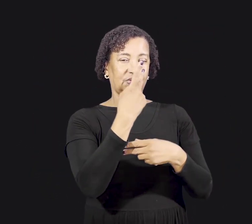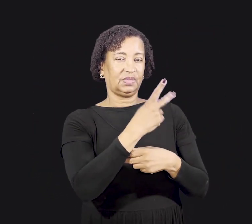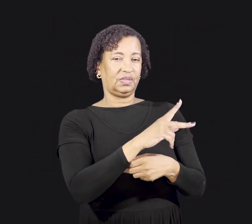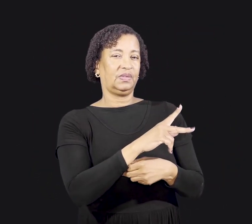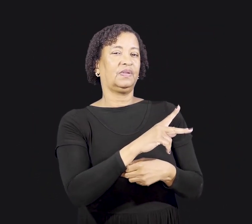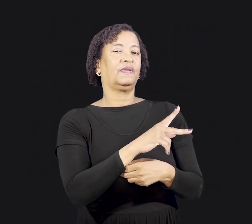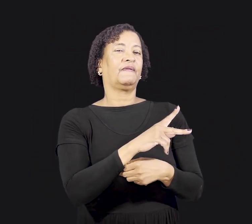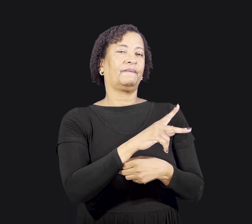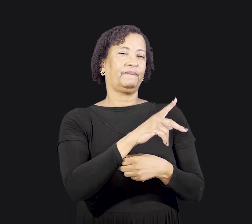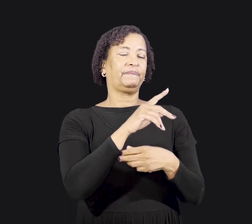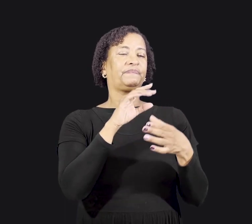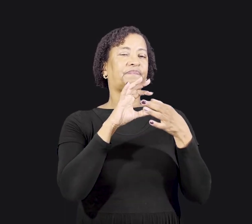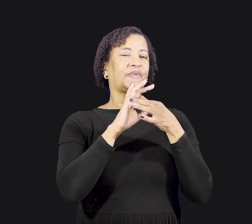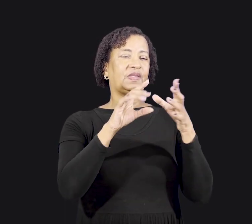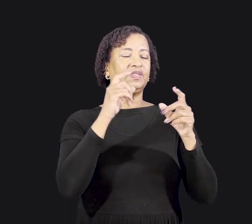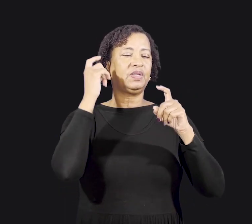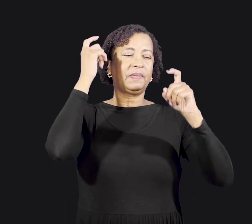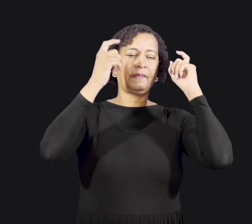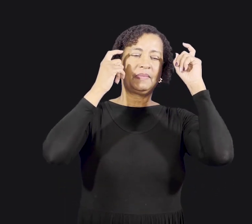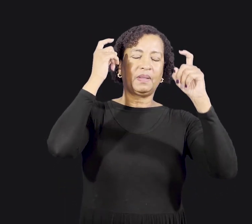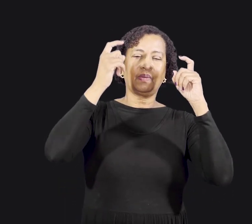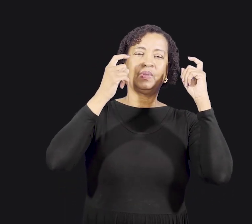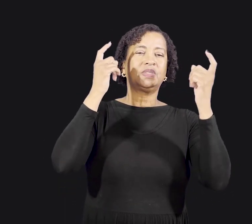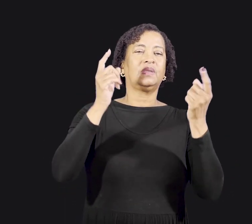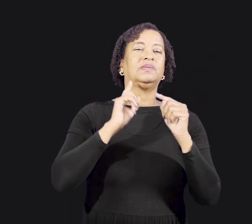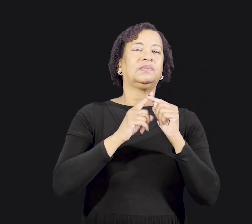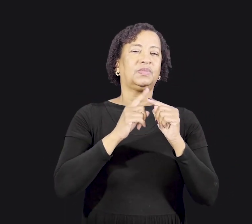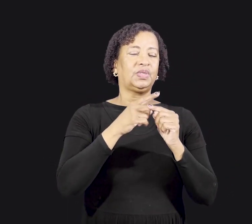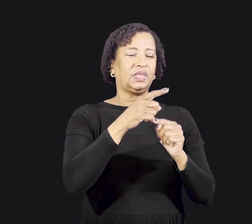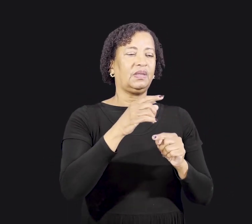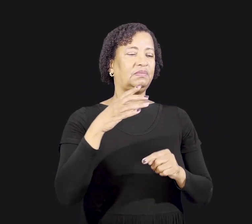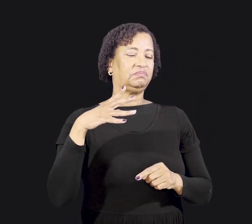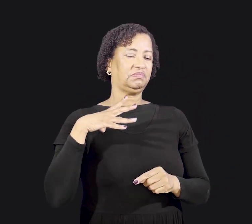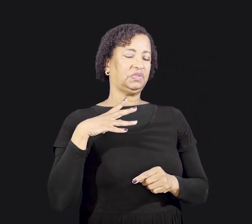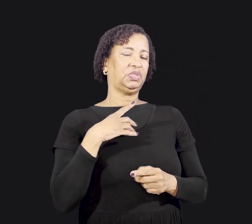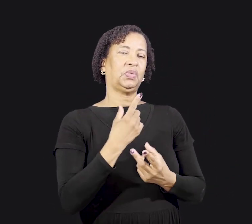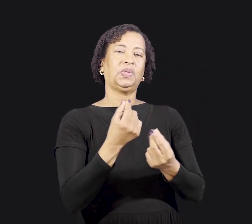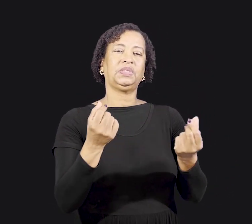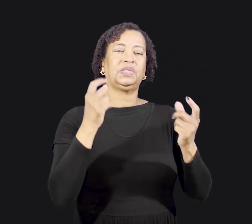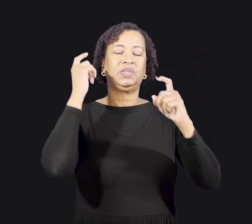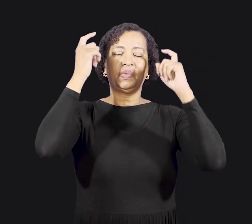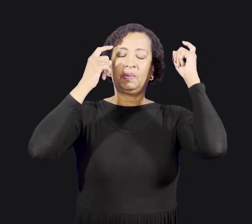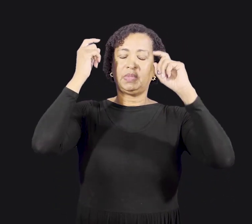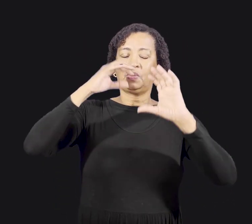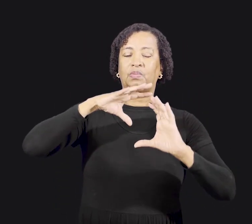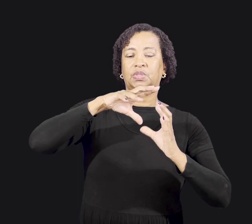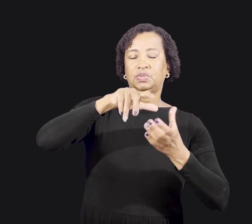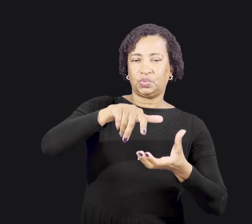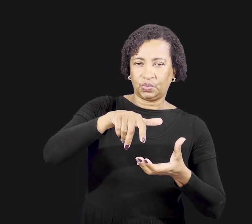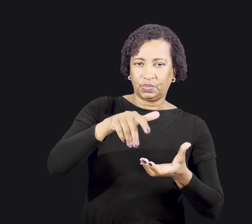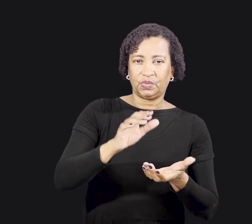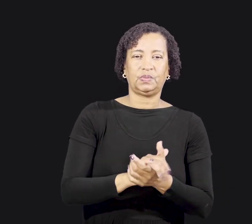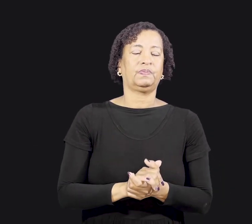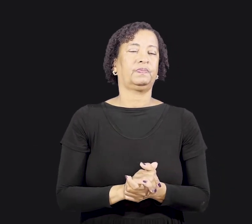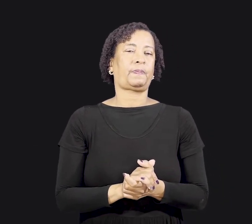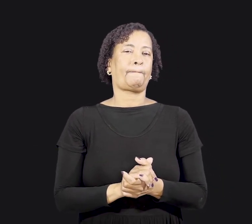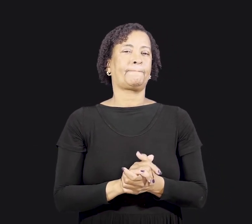brinquedos, vai deixá-lo preocupado com o fato dele ainda não ser rico ou com as preocupações desse mundo. Será que